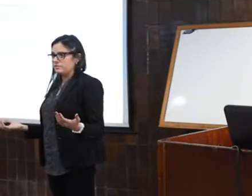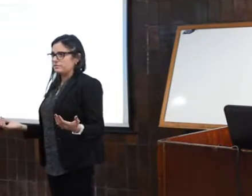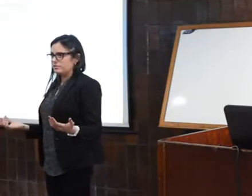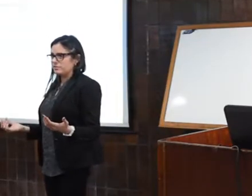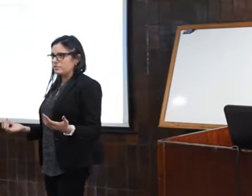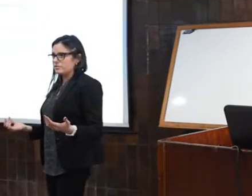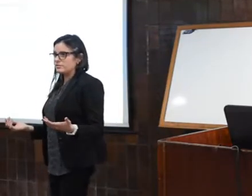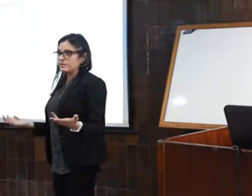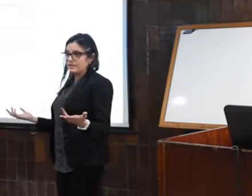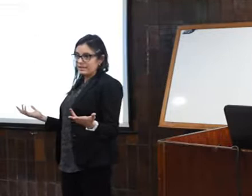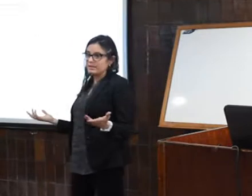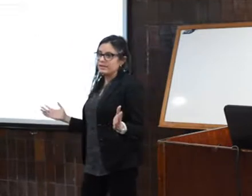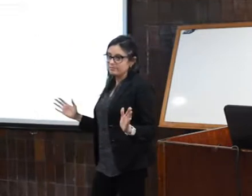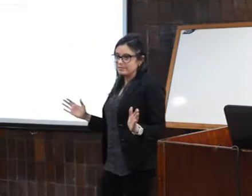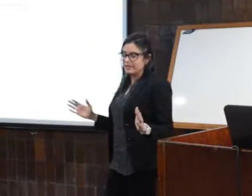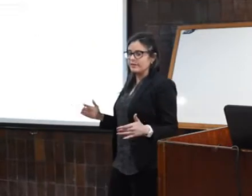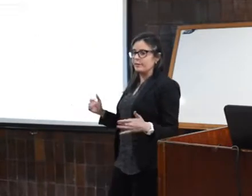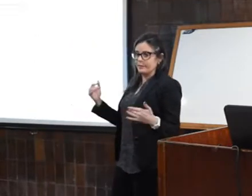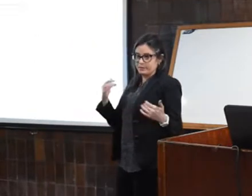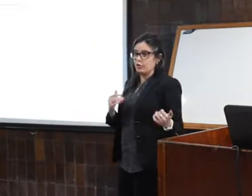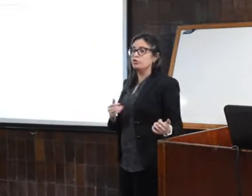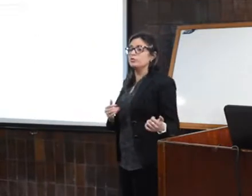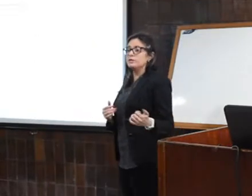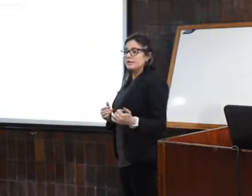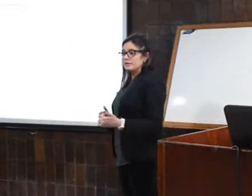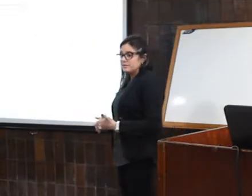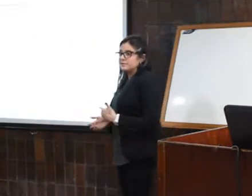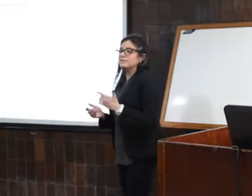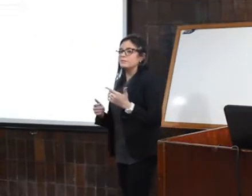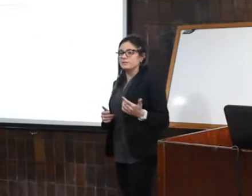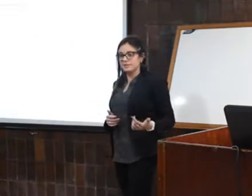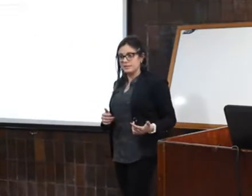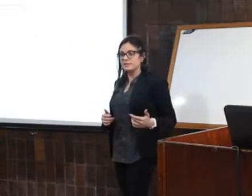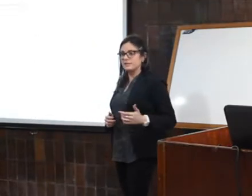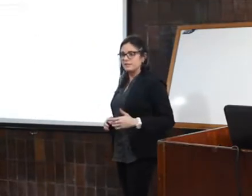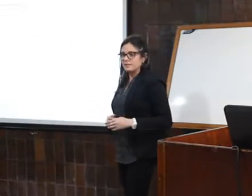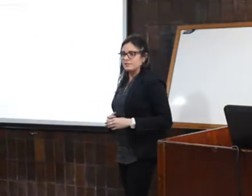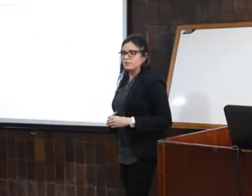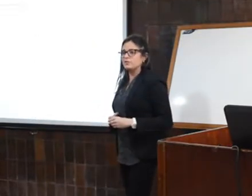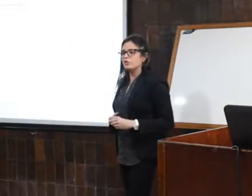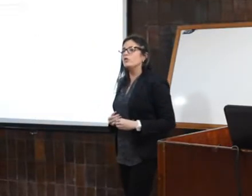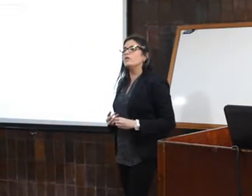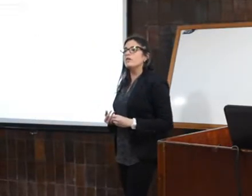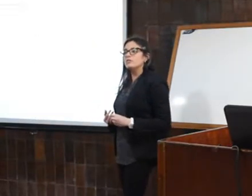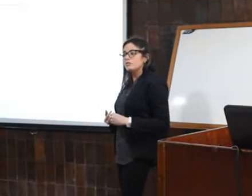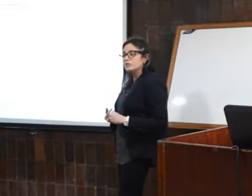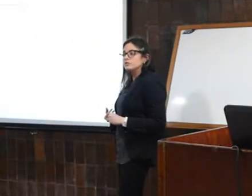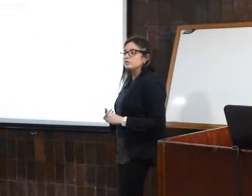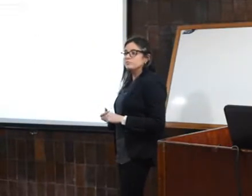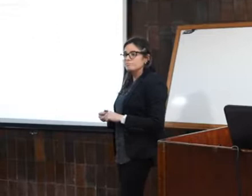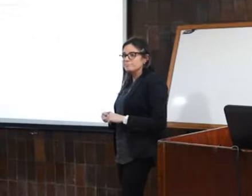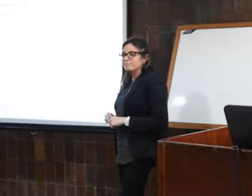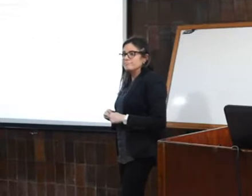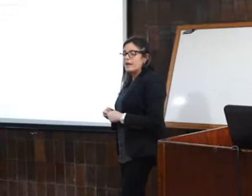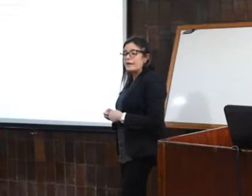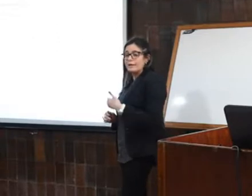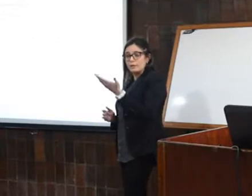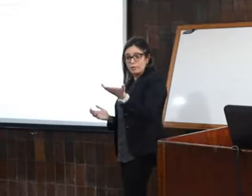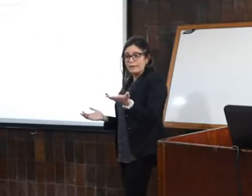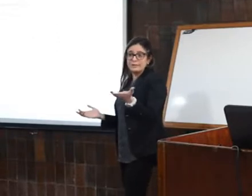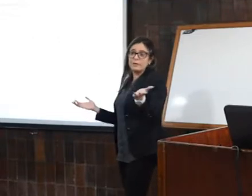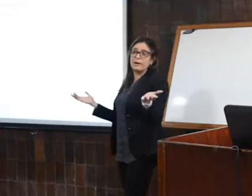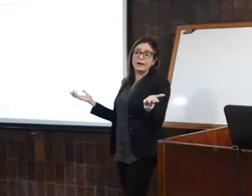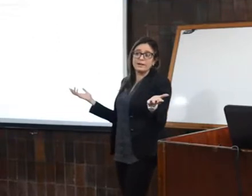y esta lista se consulta se tiene presente de todos los negocios con ellos